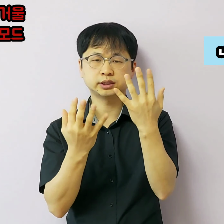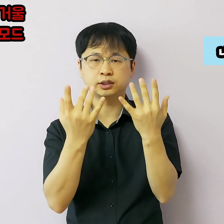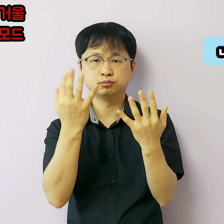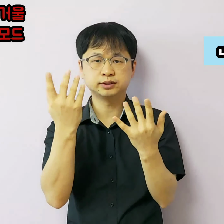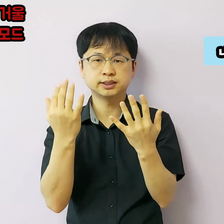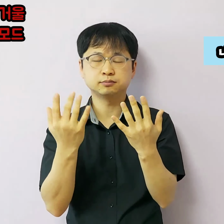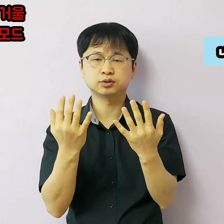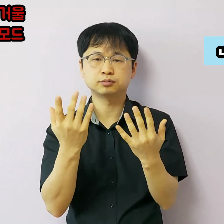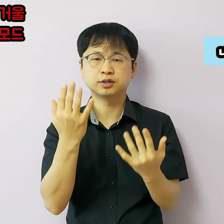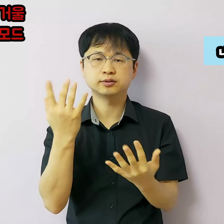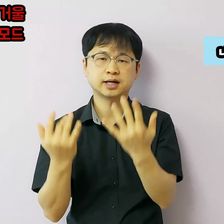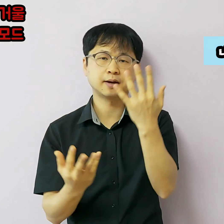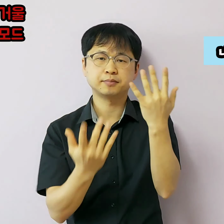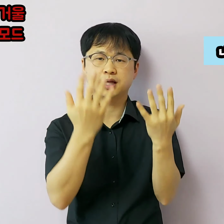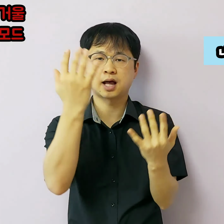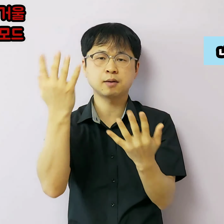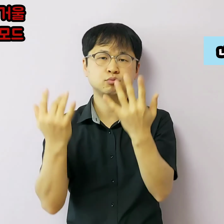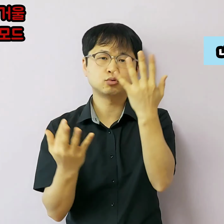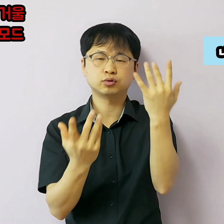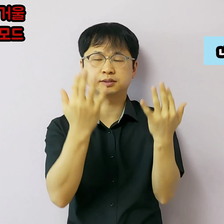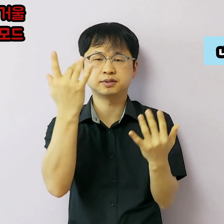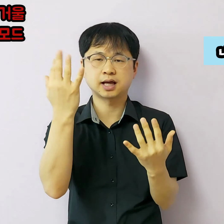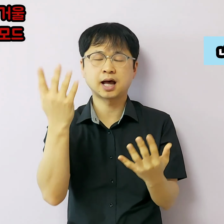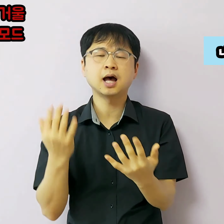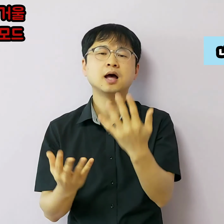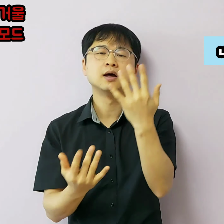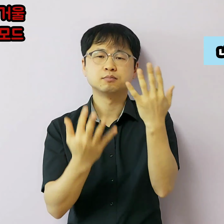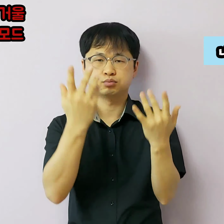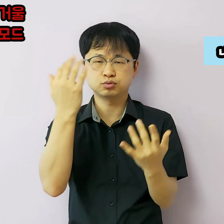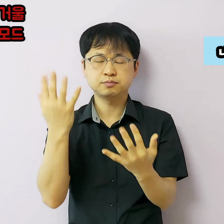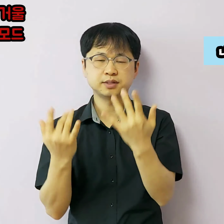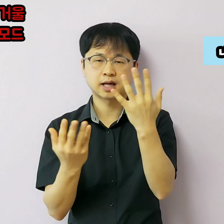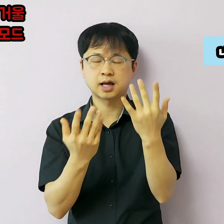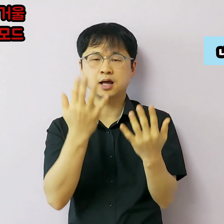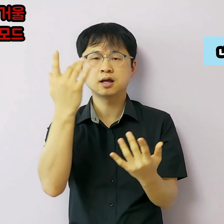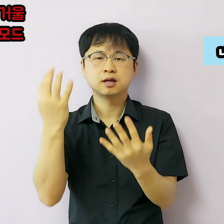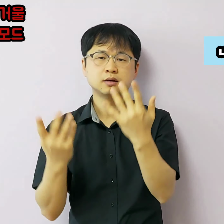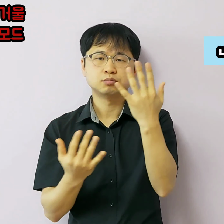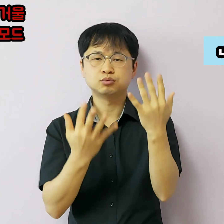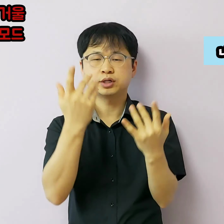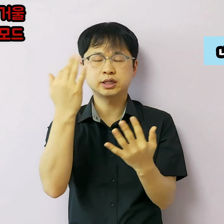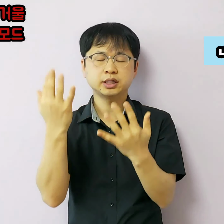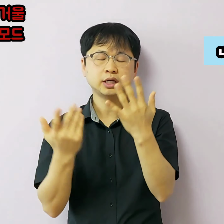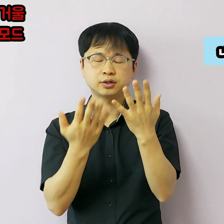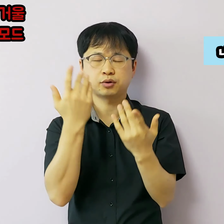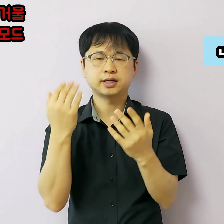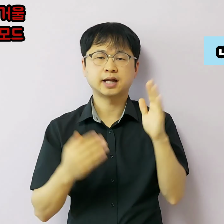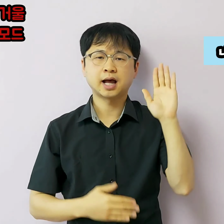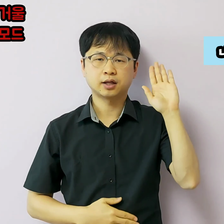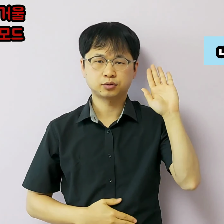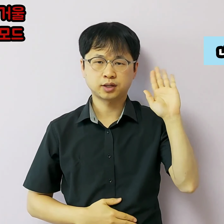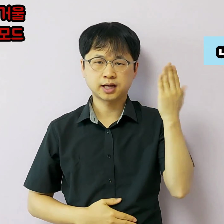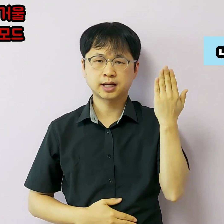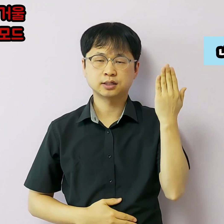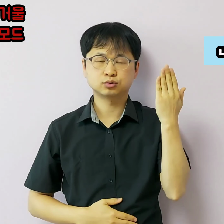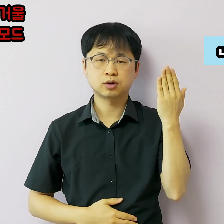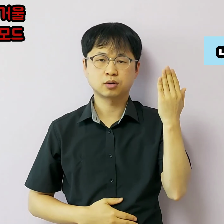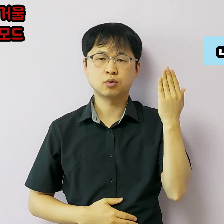불꽃이 움직이는 모습을 형상합니다. 불꽃입니다. 불입니다. 불이 되리라, 되다라는